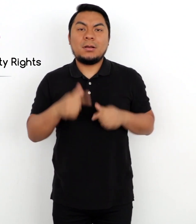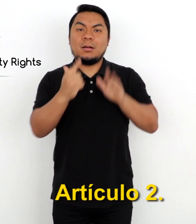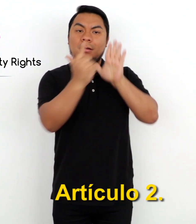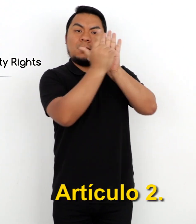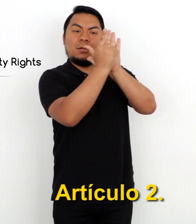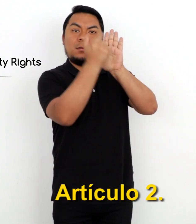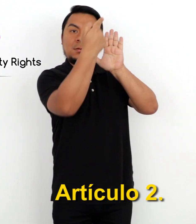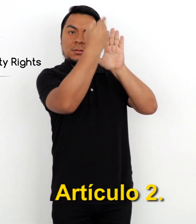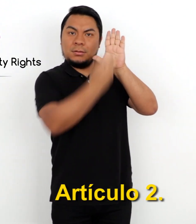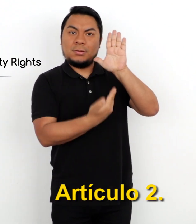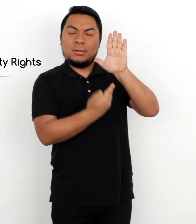ARTÍCULO 2